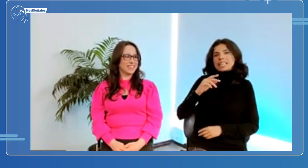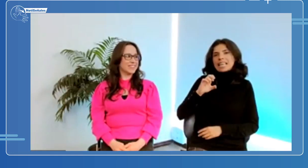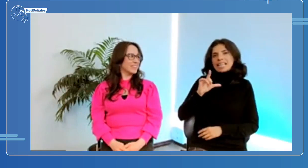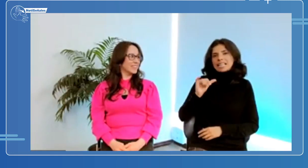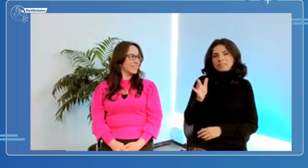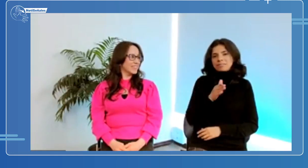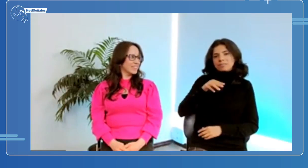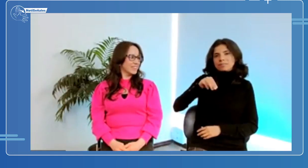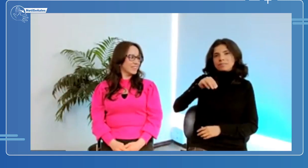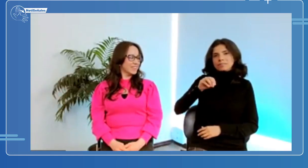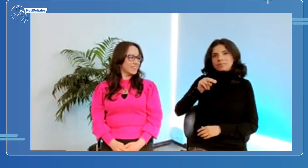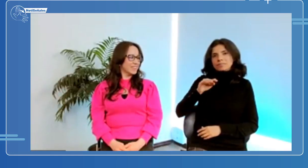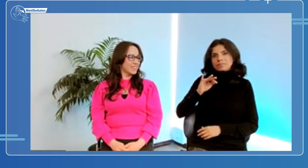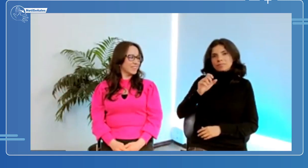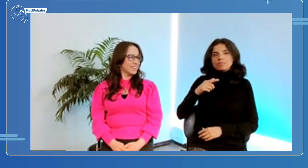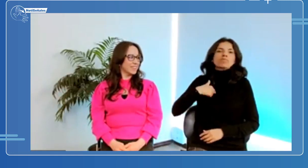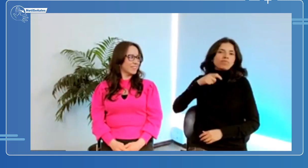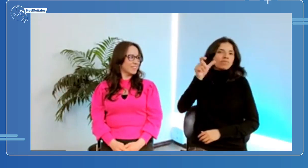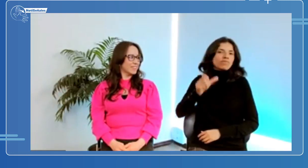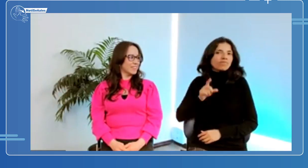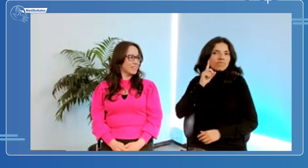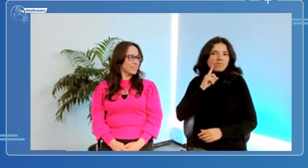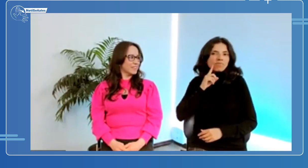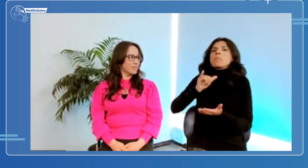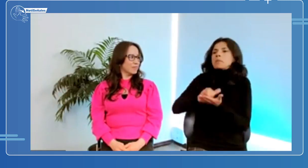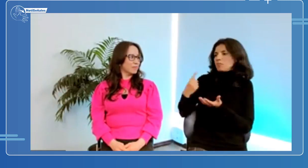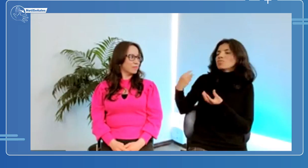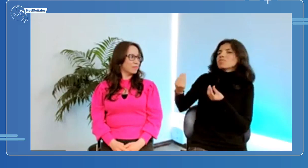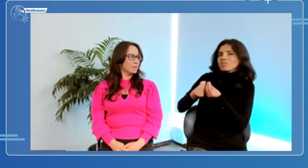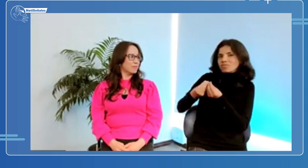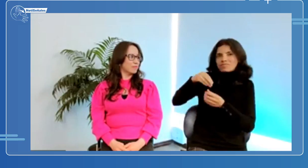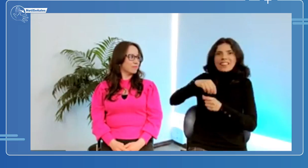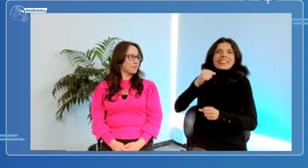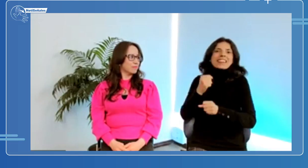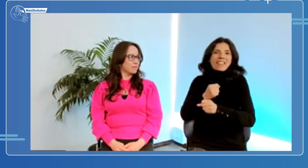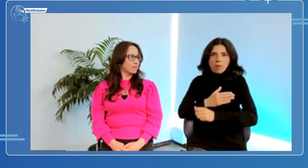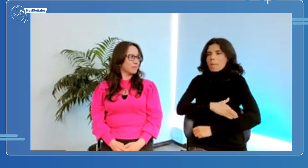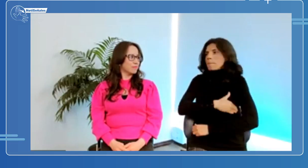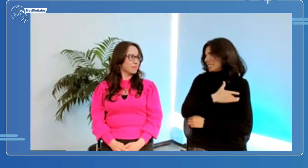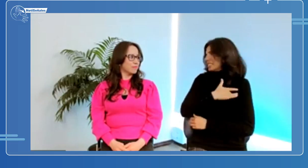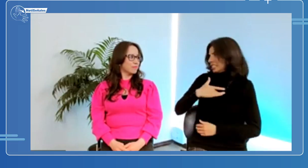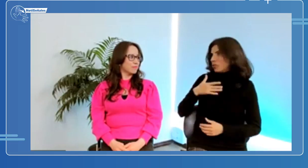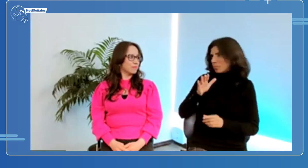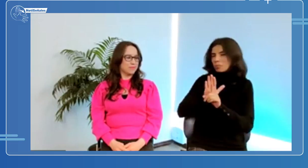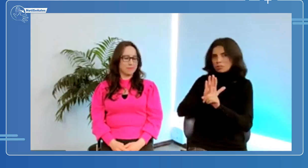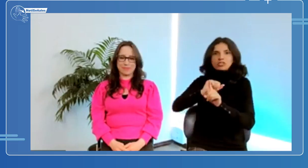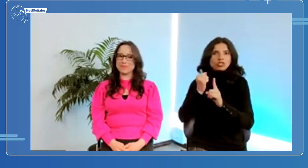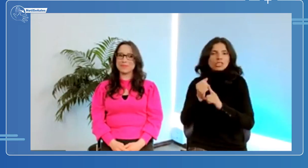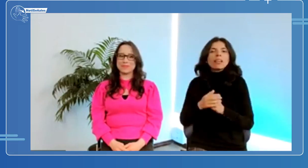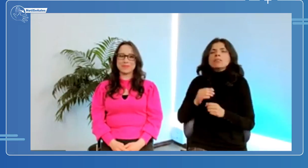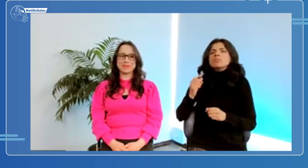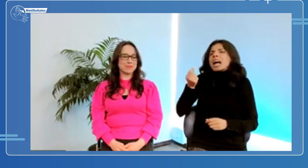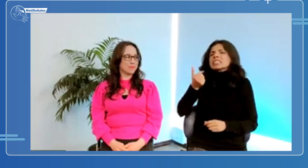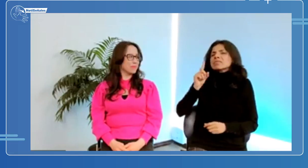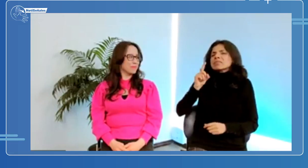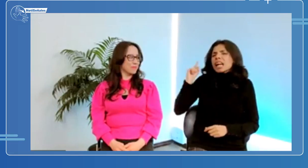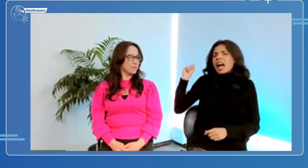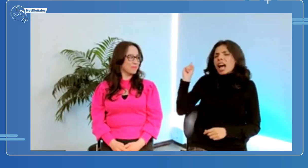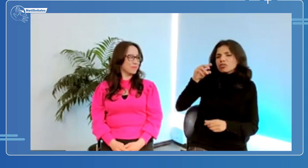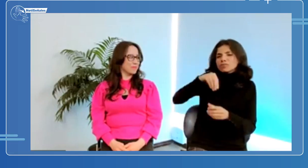Yo soy Eli Montiel. También soy una persona sorda. Somos compañeras de equipo en